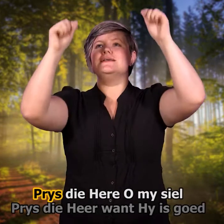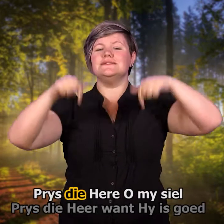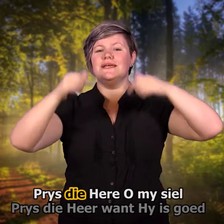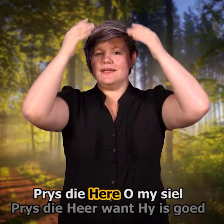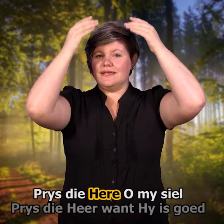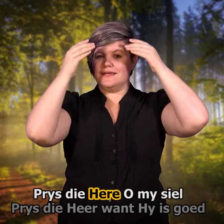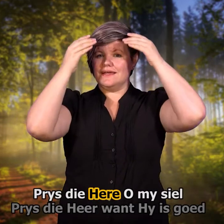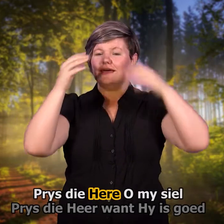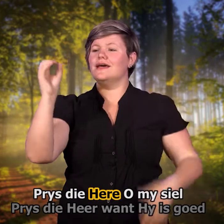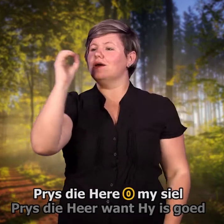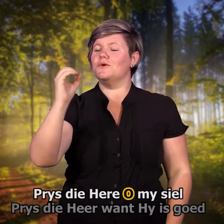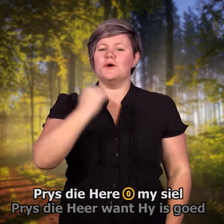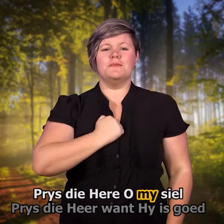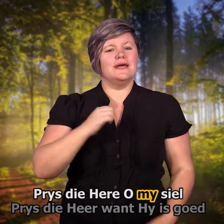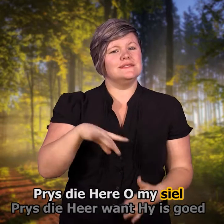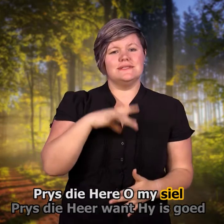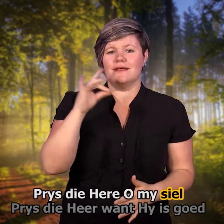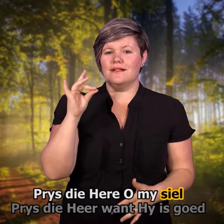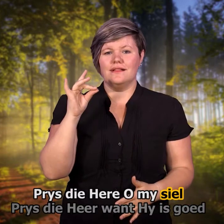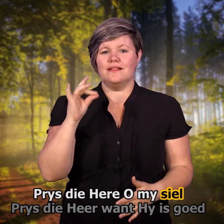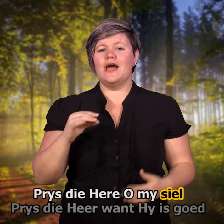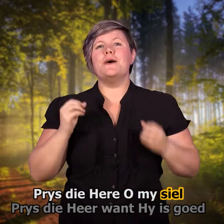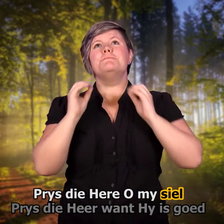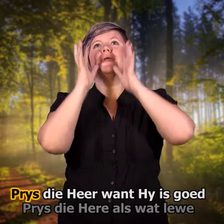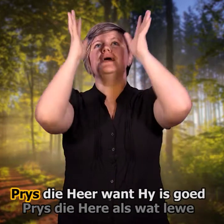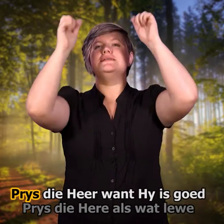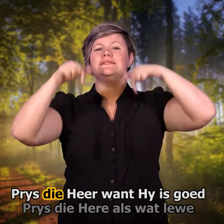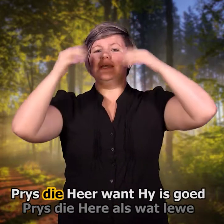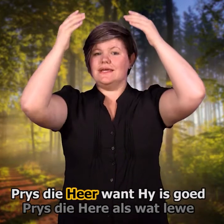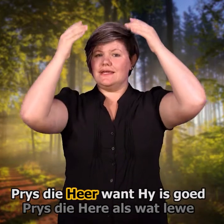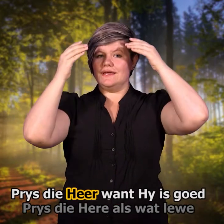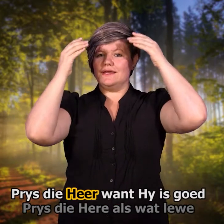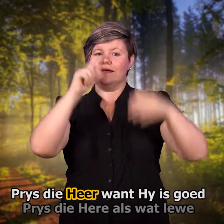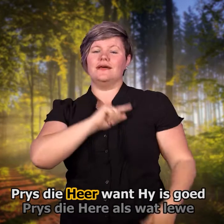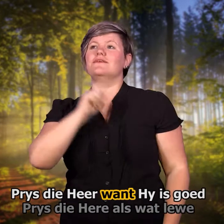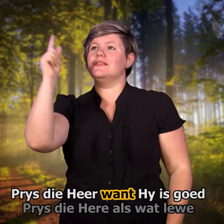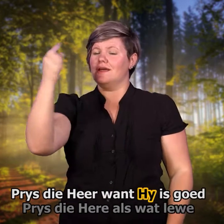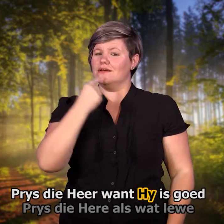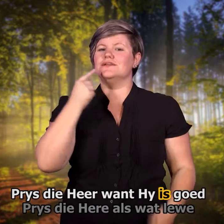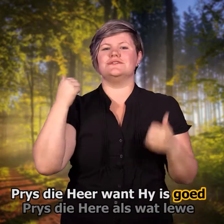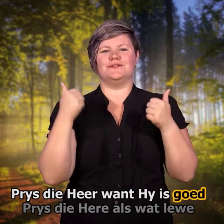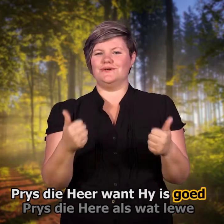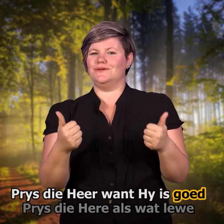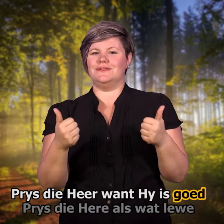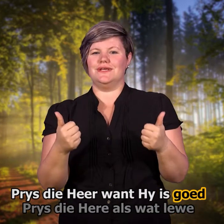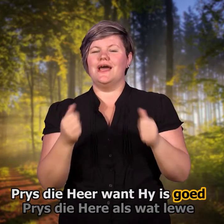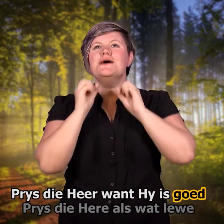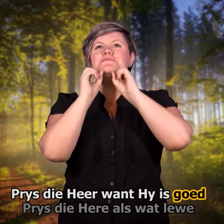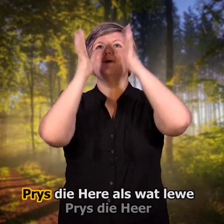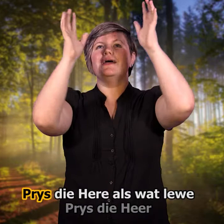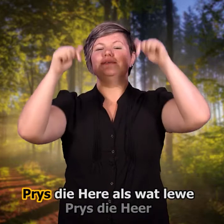Prijs die Heer, o my siel, prijs die Heer, want hy is goed.